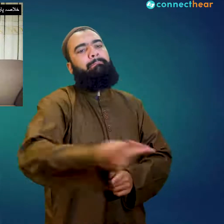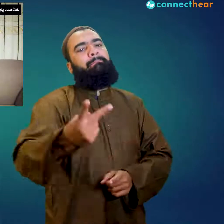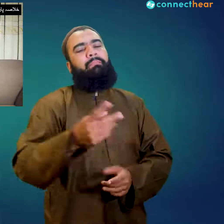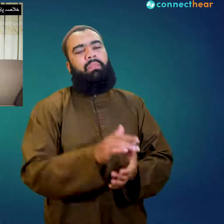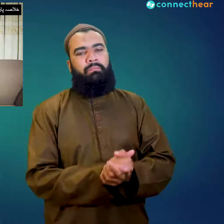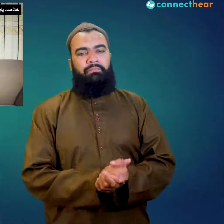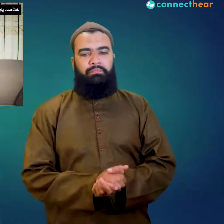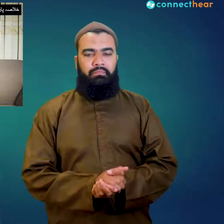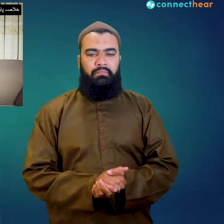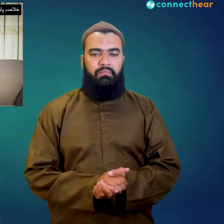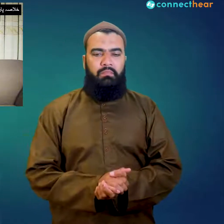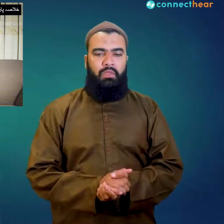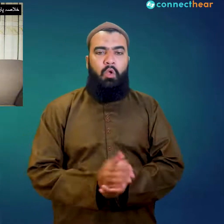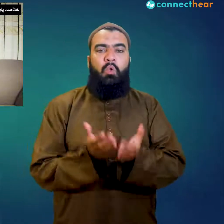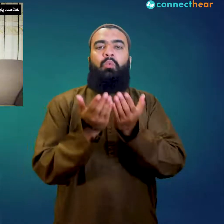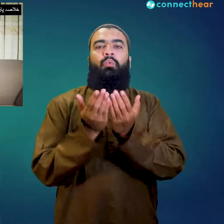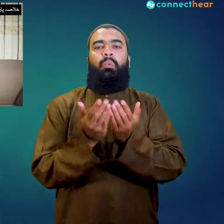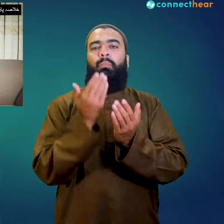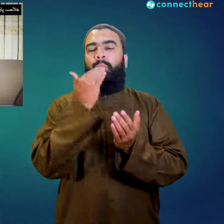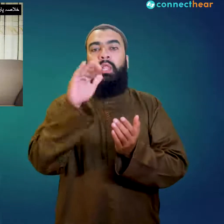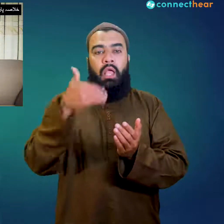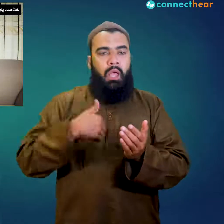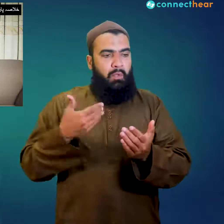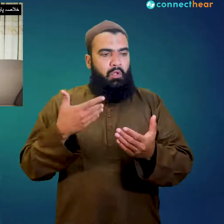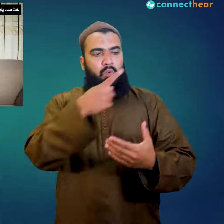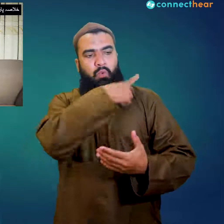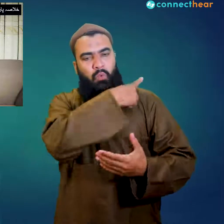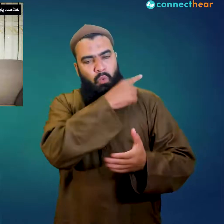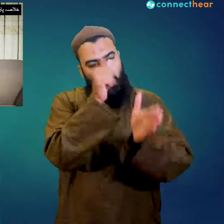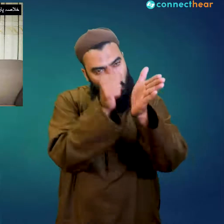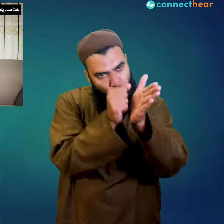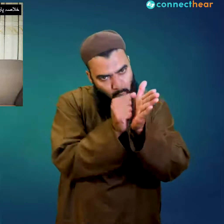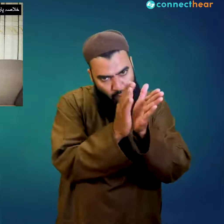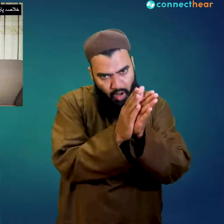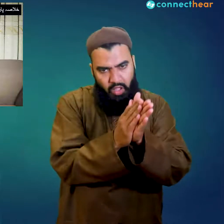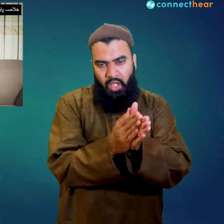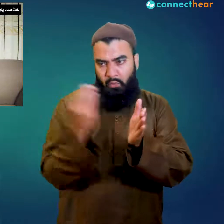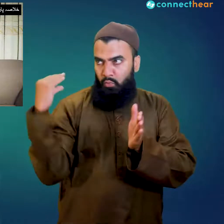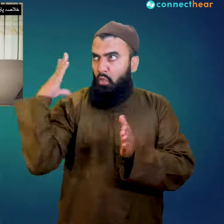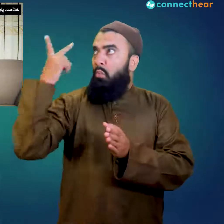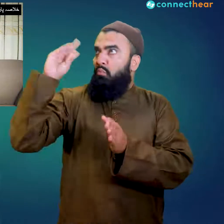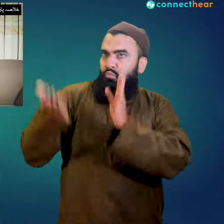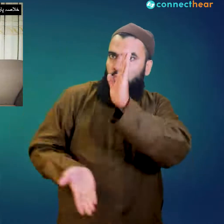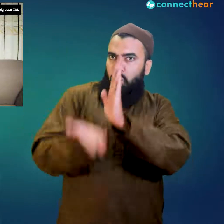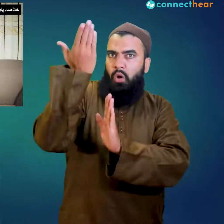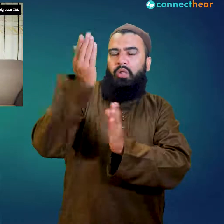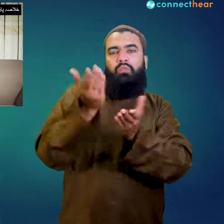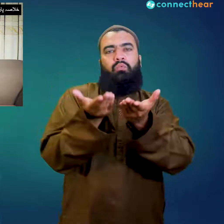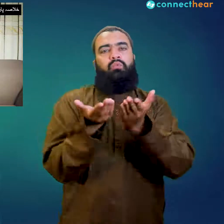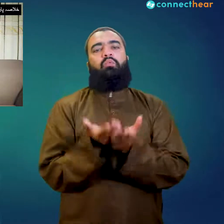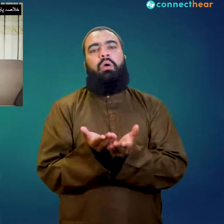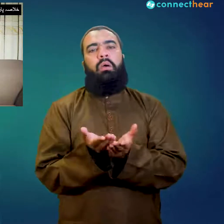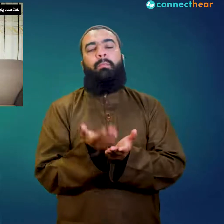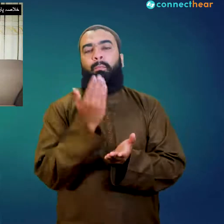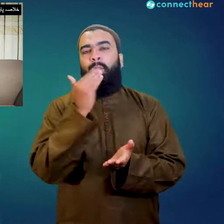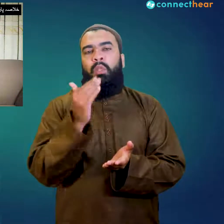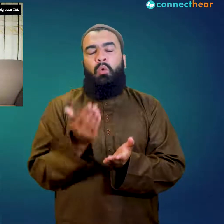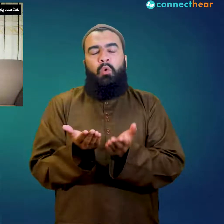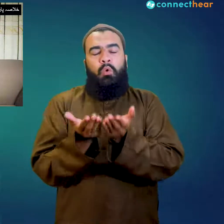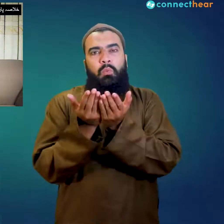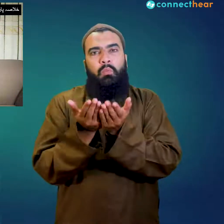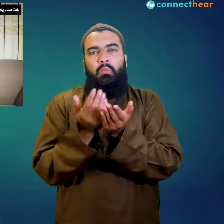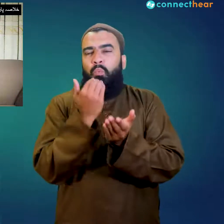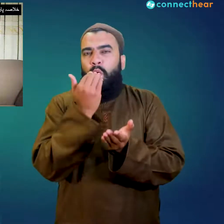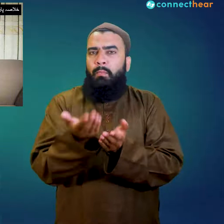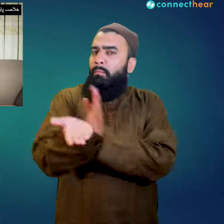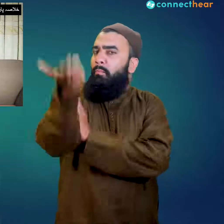کی۔ اے ہمارے رب ہماری مغفرت فرما، اے ہمارے رب جو تو نے وعدہ کیا اپنے رسولوں